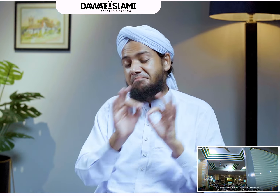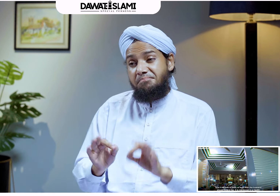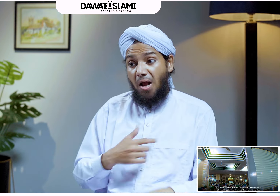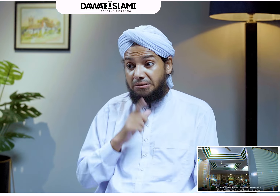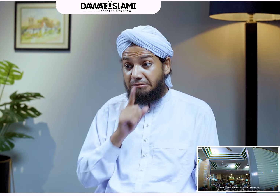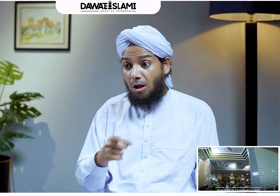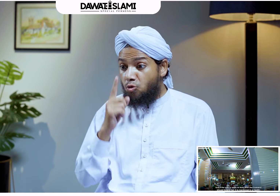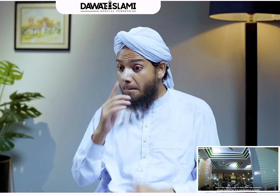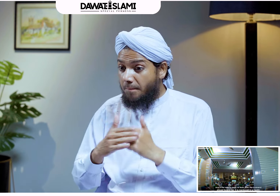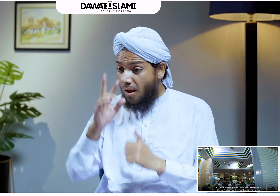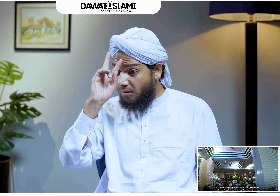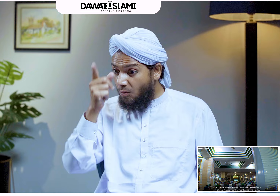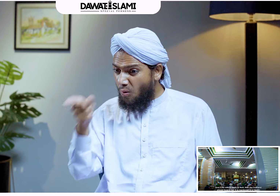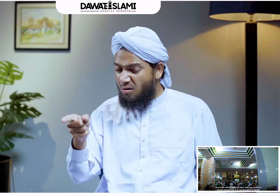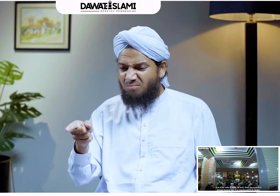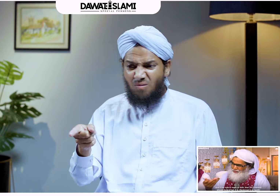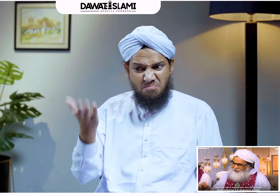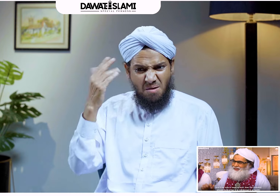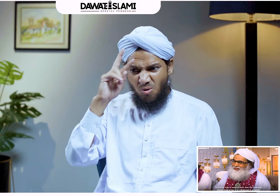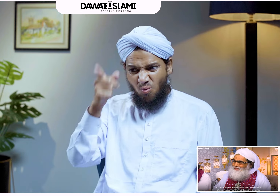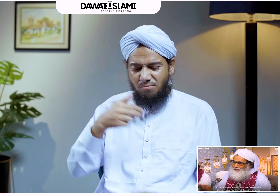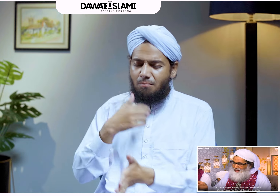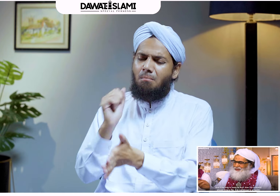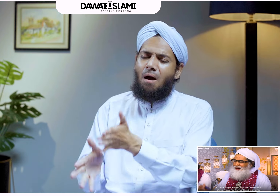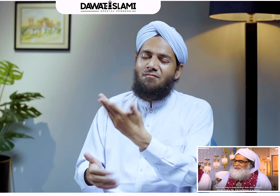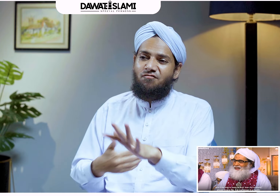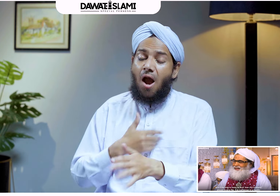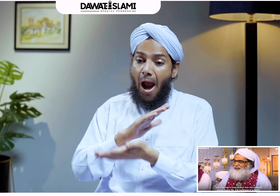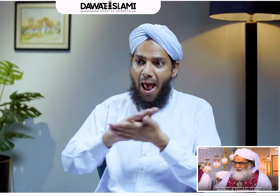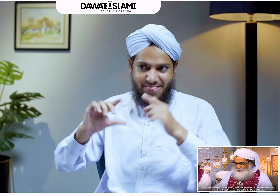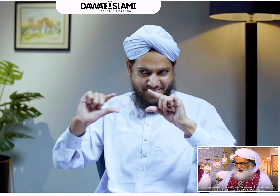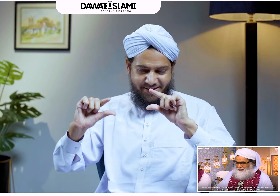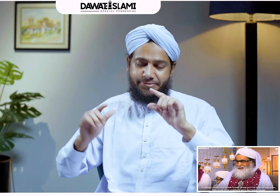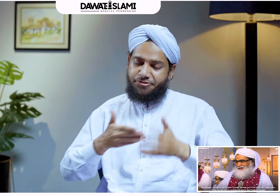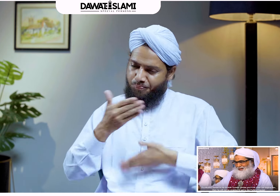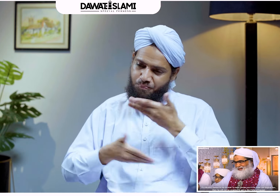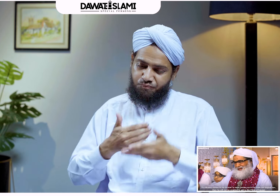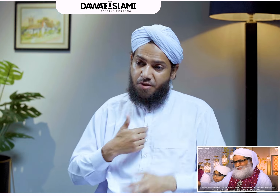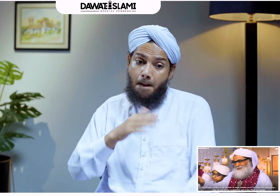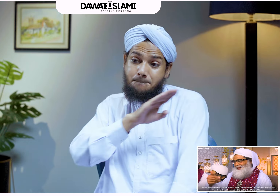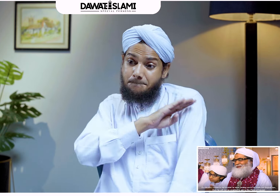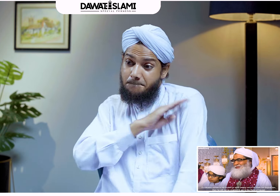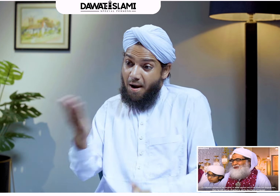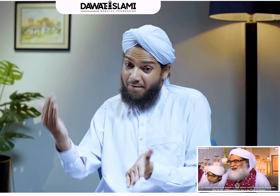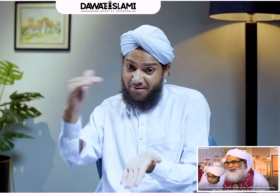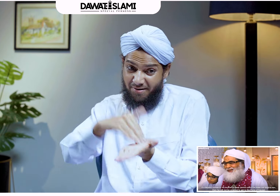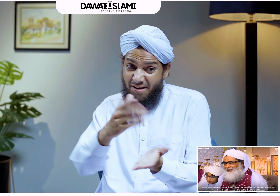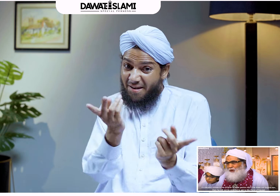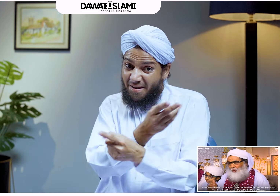اگر واقعی بیوی کی غلطی ہے, شوہر کو چاہیے کہ معاف کر دے. وہ حدیث پاک میں نے کہ کوئی مسلمان اگر اپنے بھائی کے پاس معافی لائے اور وہ